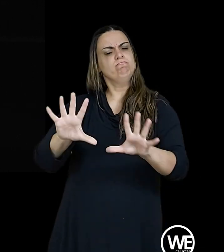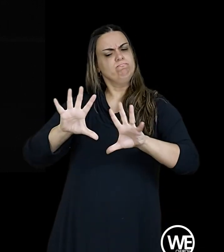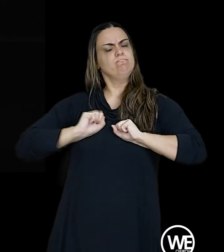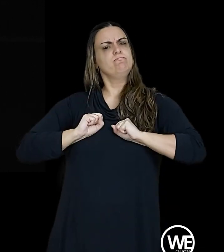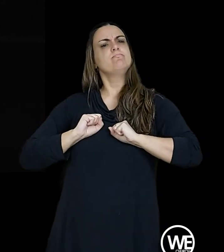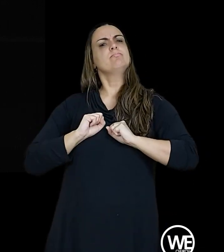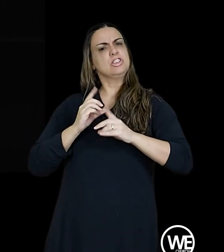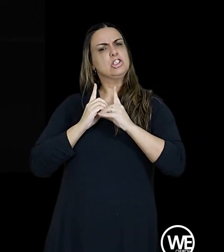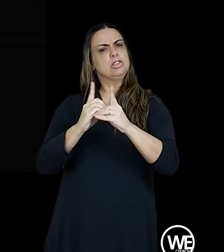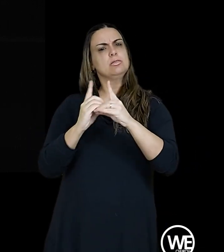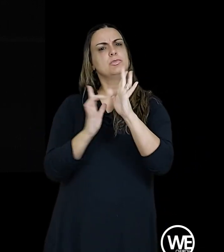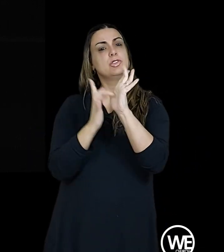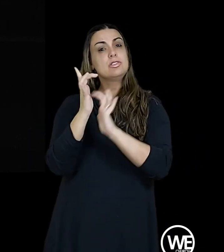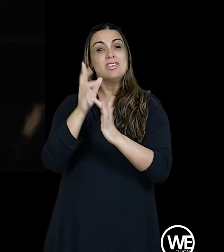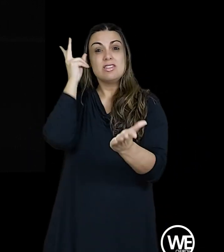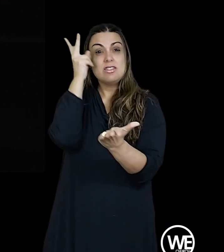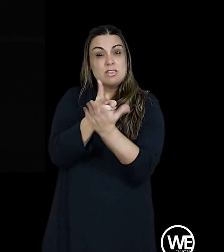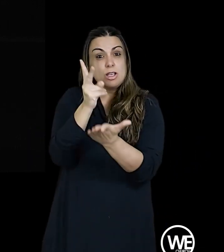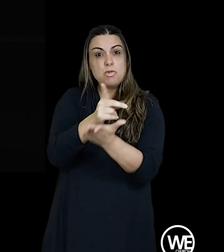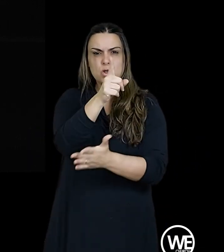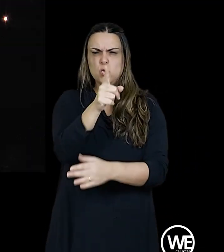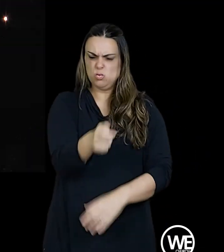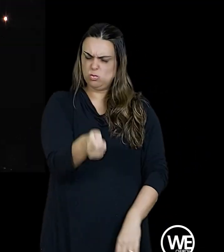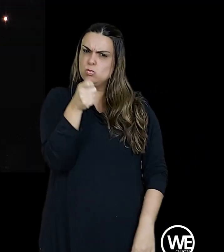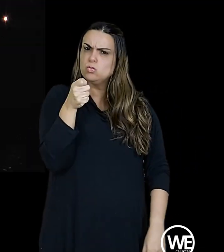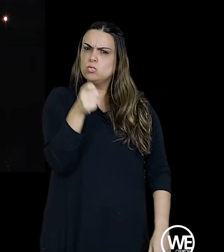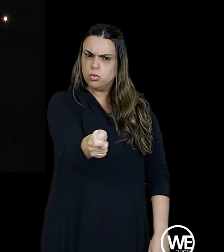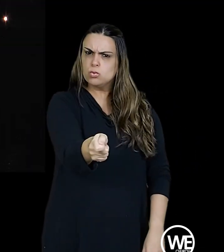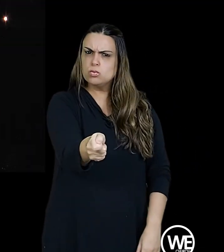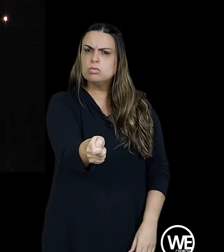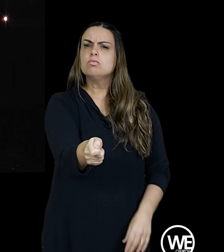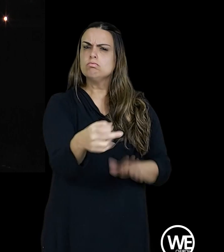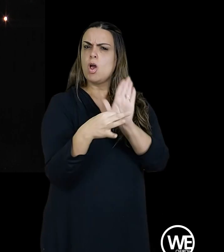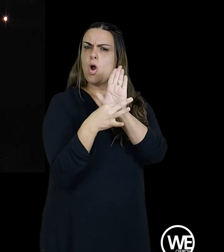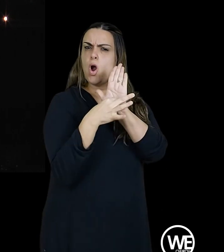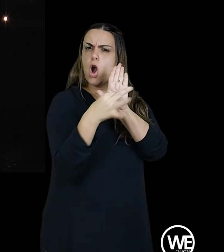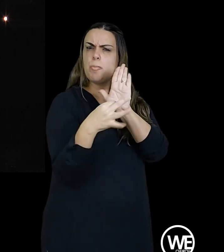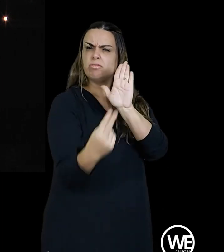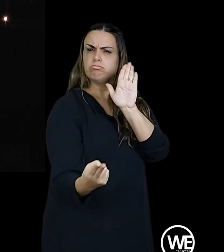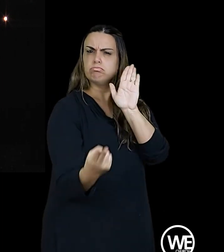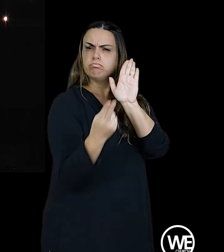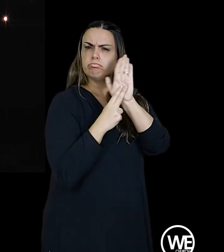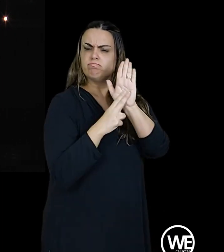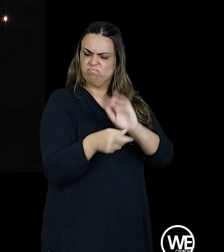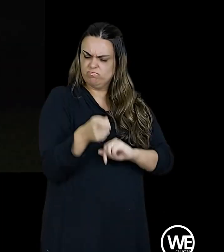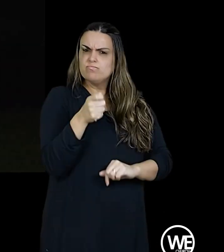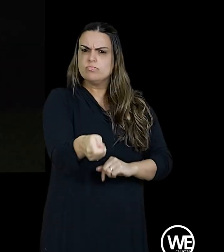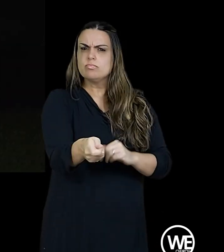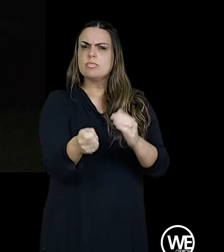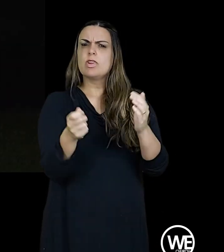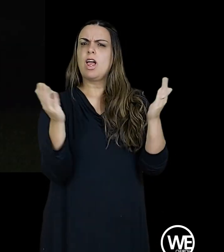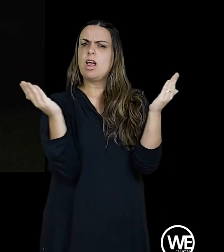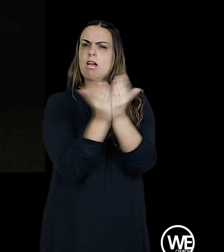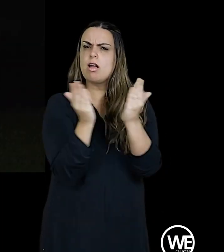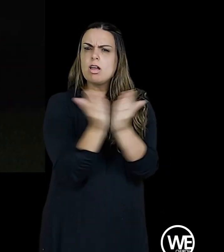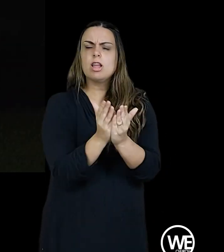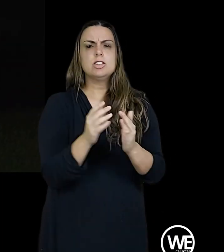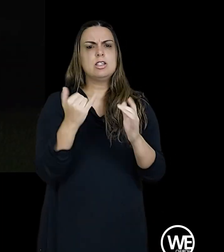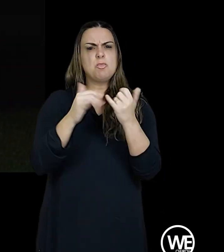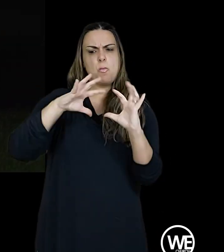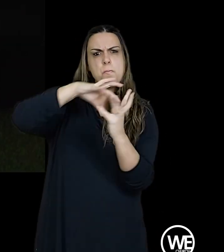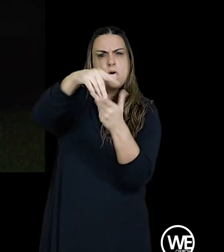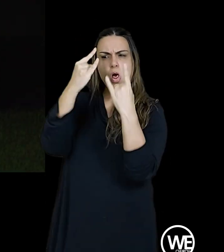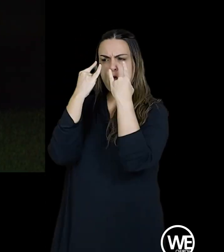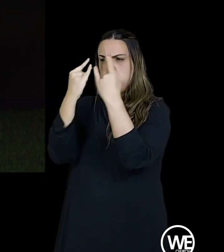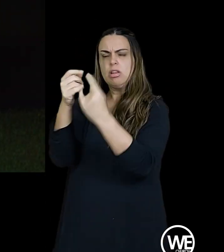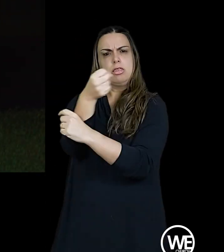dele. Toda vez que você se posicionar, toda vez que nós nos posicionarmos como cristão, que negarmos as coisas